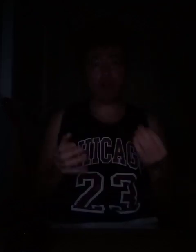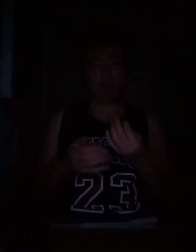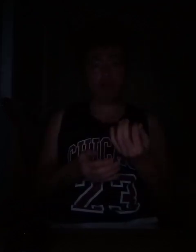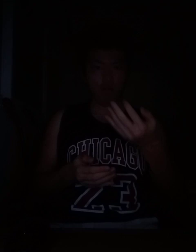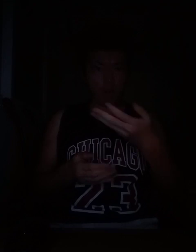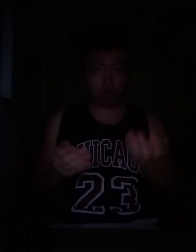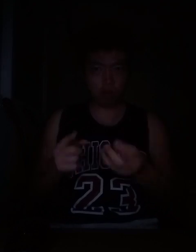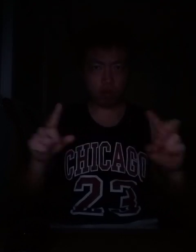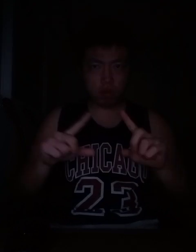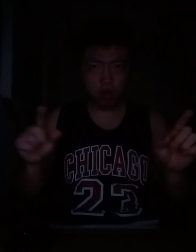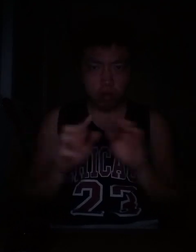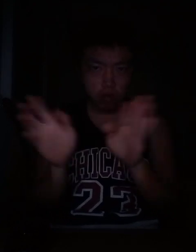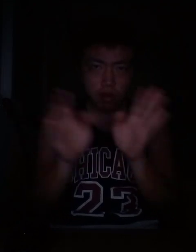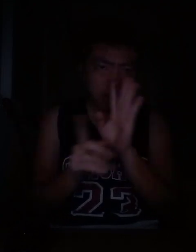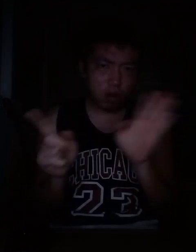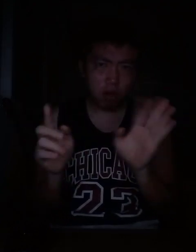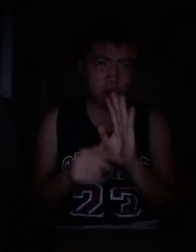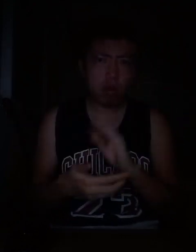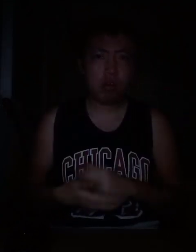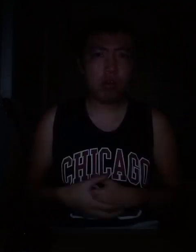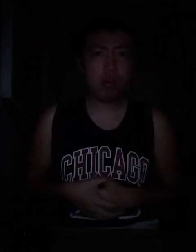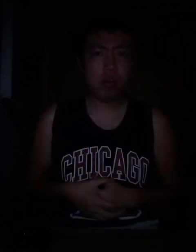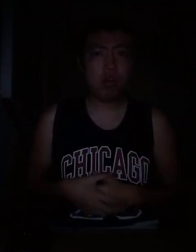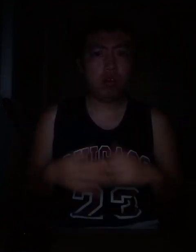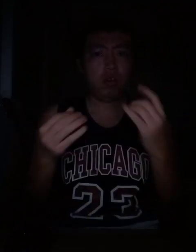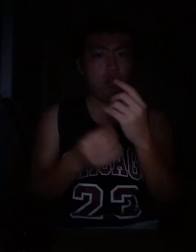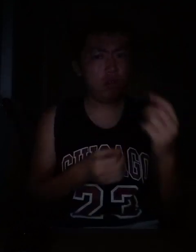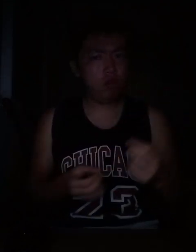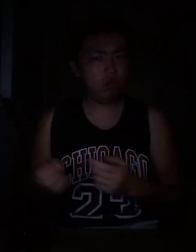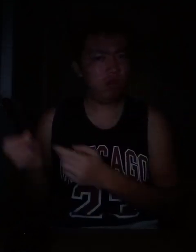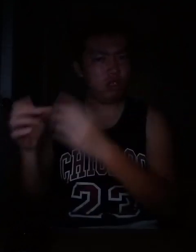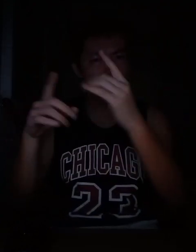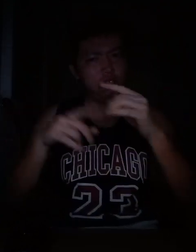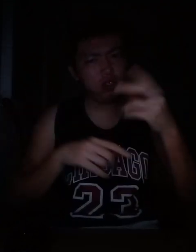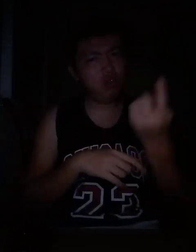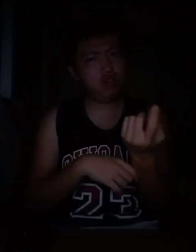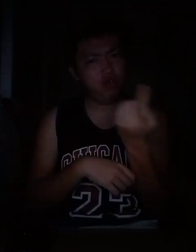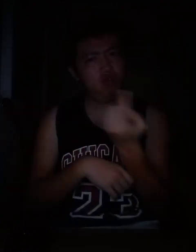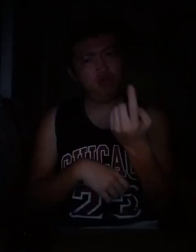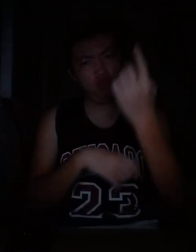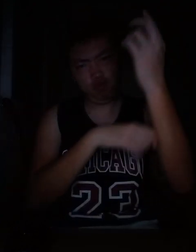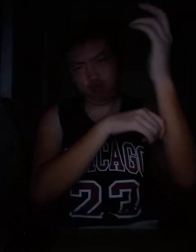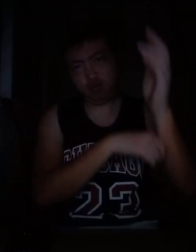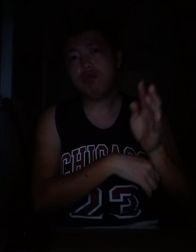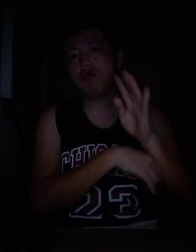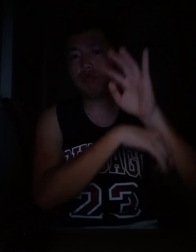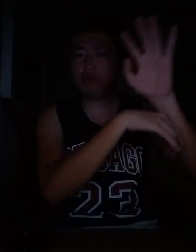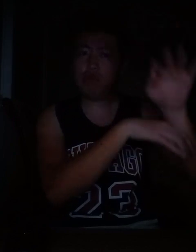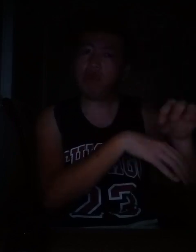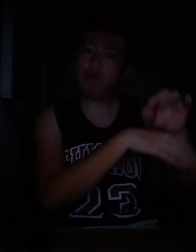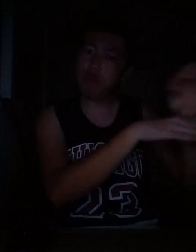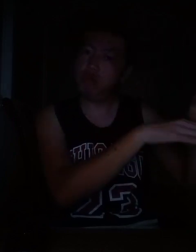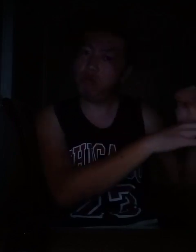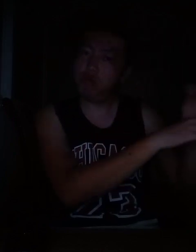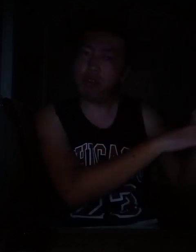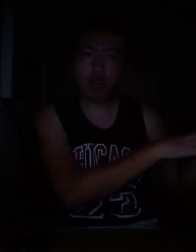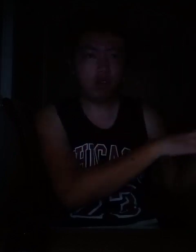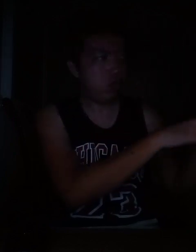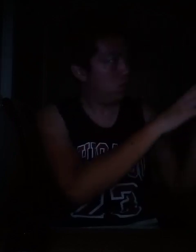과거에는 관측되지 않았습니다. 대부분의 태풍은 남해상을 상륙하여 동쪽으로 진행해서 동해상으로 빠져나가는